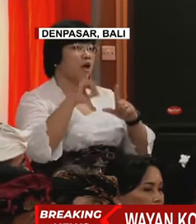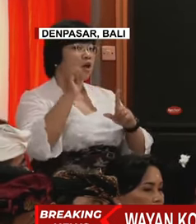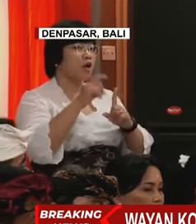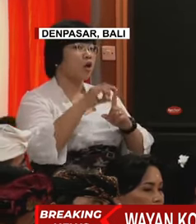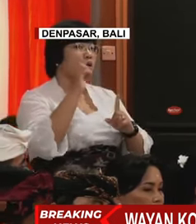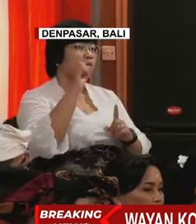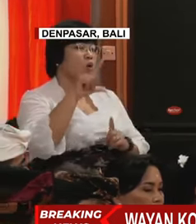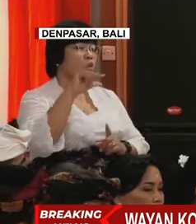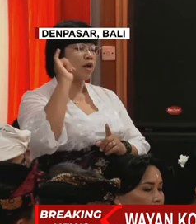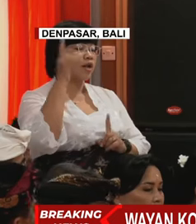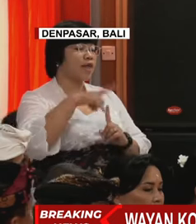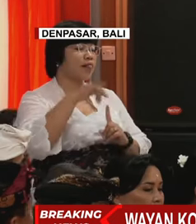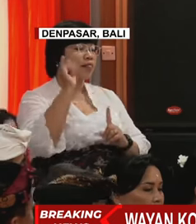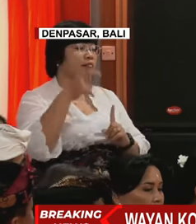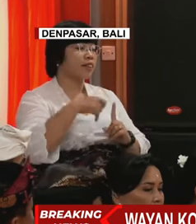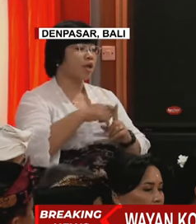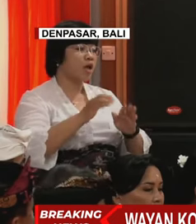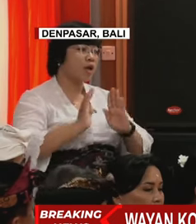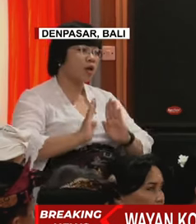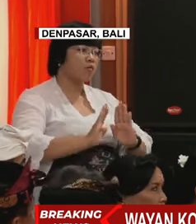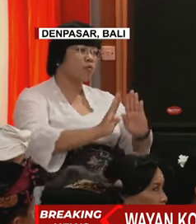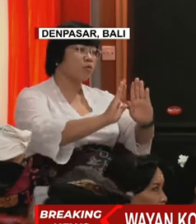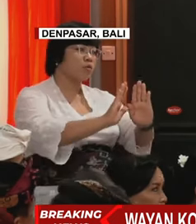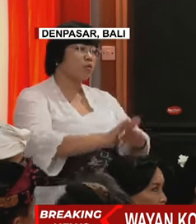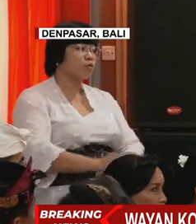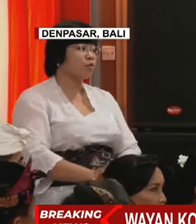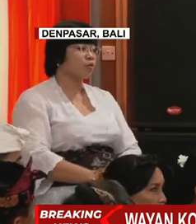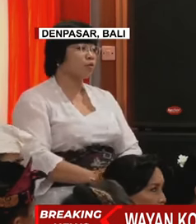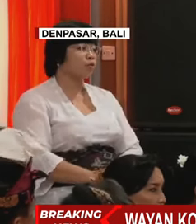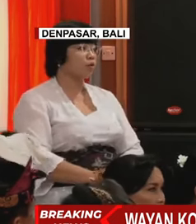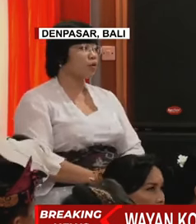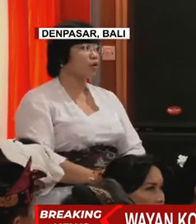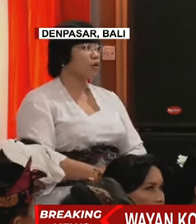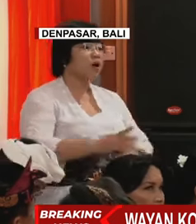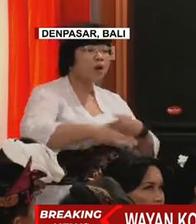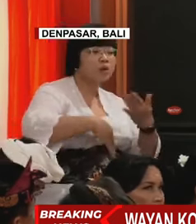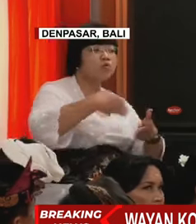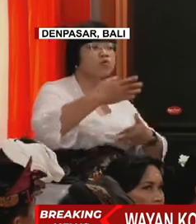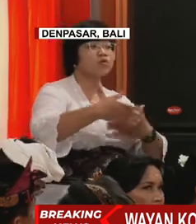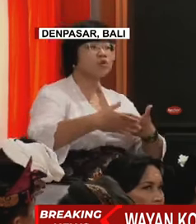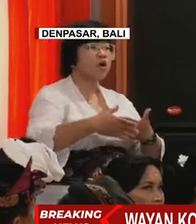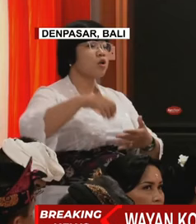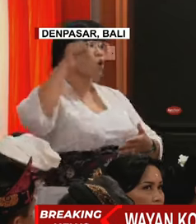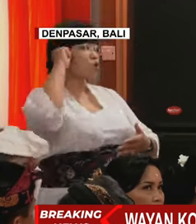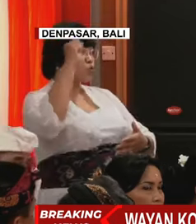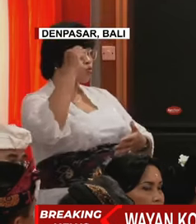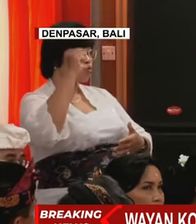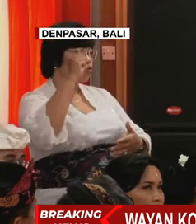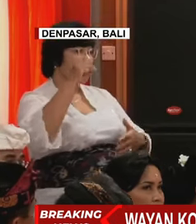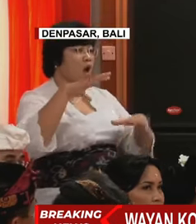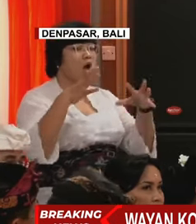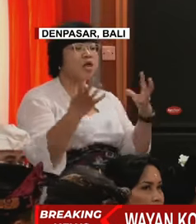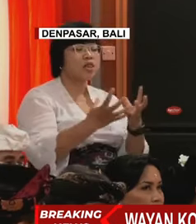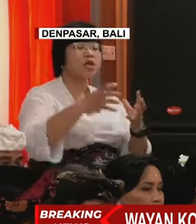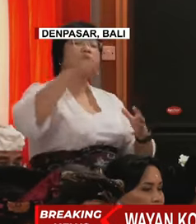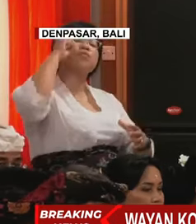atau lawannya ini Made mlyawan Putu Agus ini Justru harus menyalakan mesin politik lebih kencang lagi atau seperti apa nih pak amunisi yang harus